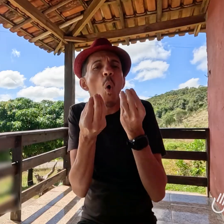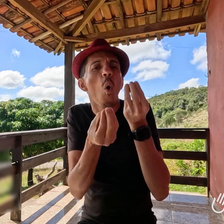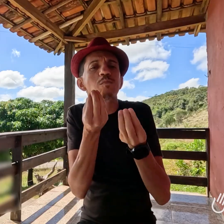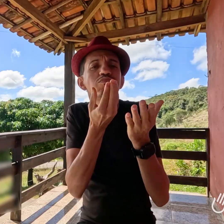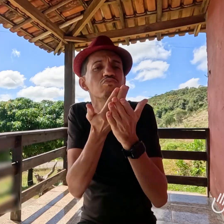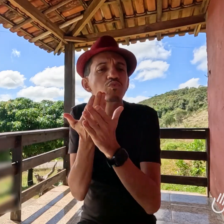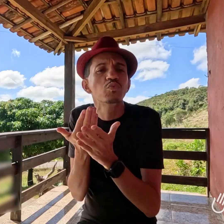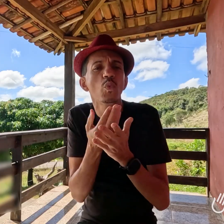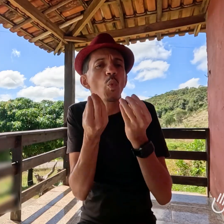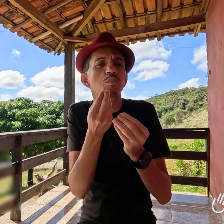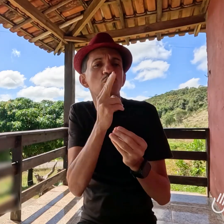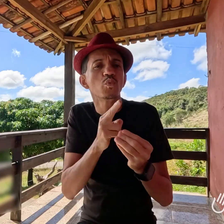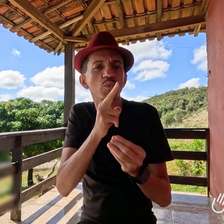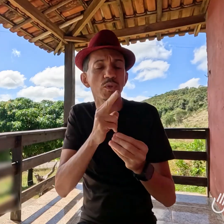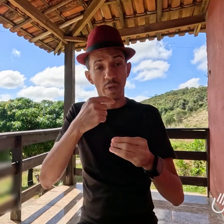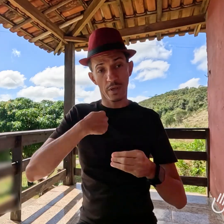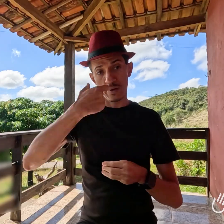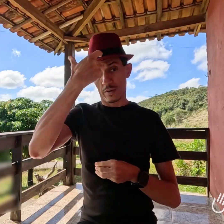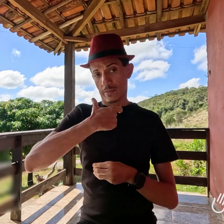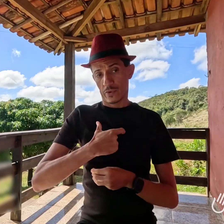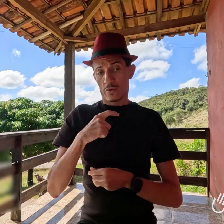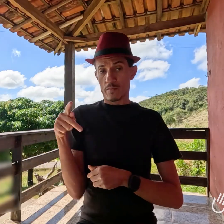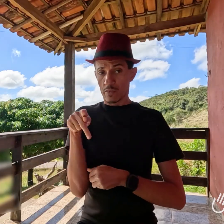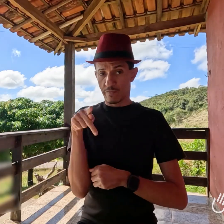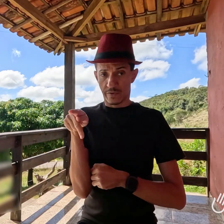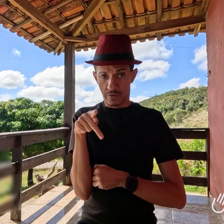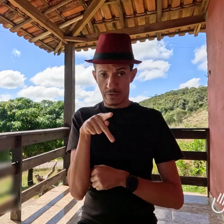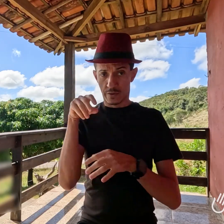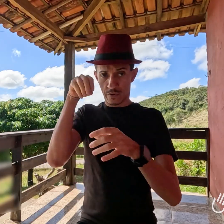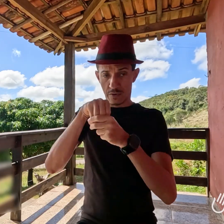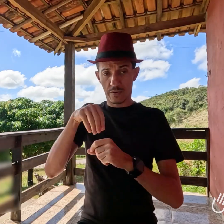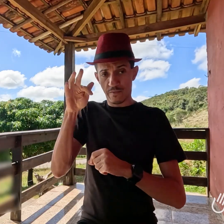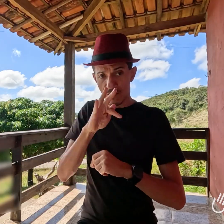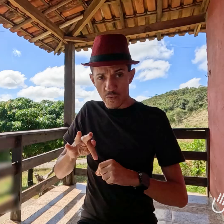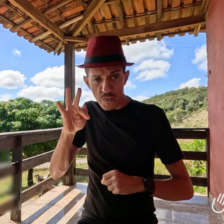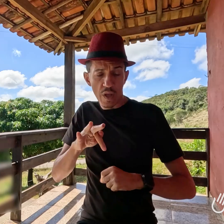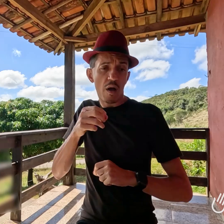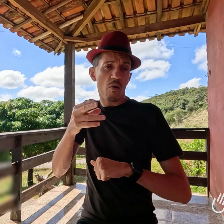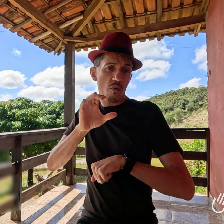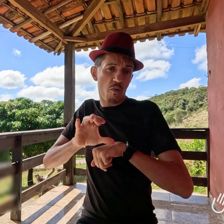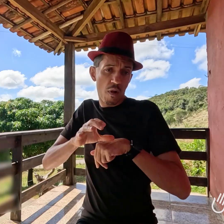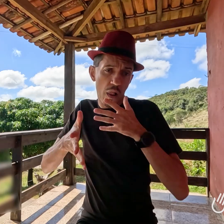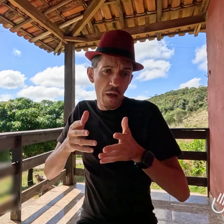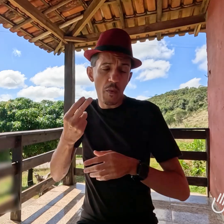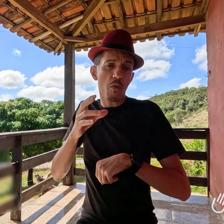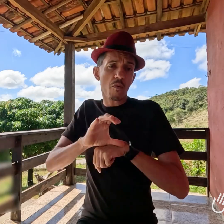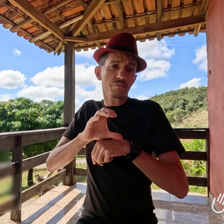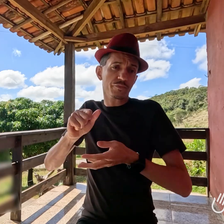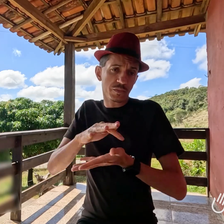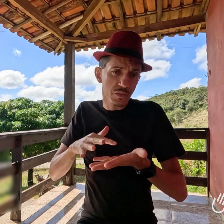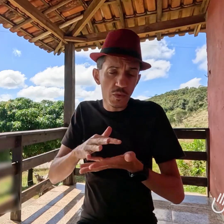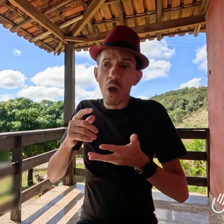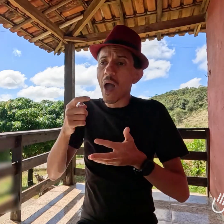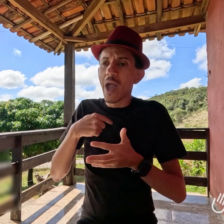que encaixa melhor com o outro livro, qual a melhor forma de utilizá-los. Alguns falam assim, Mads, eu sou